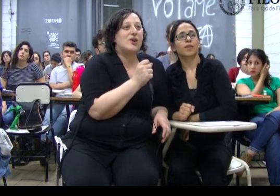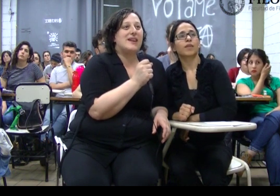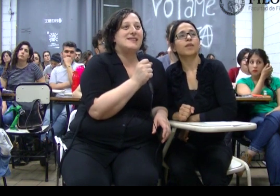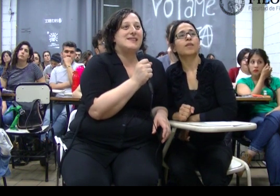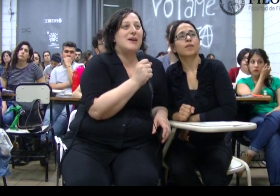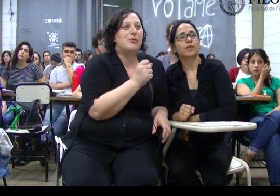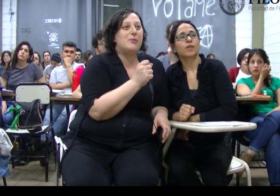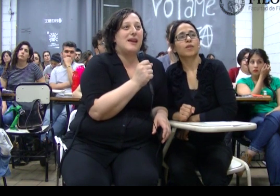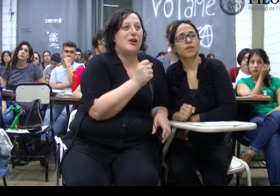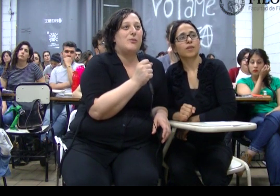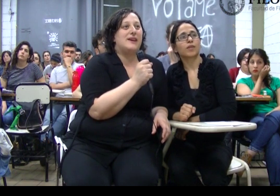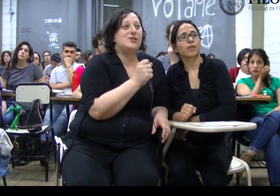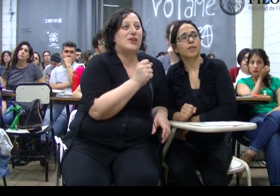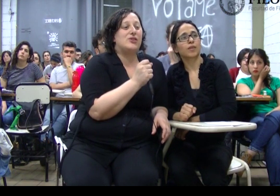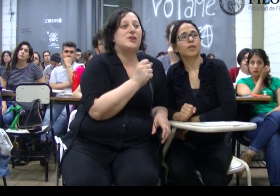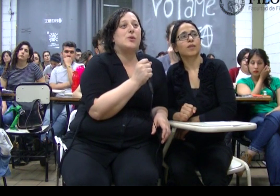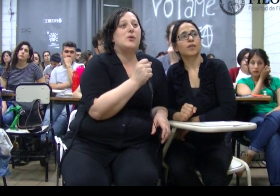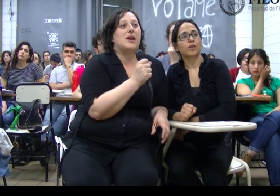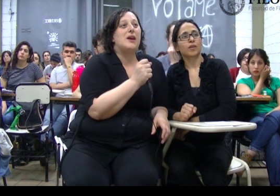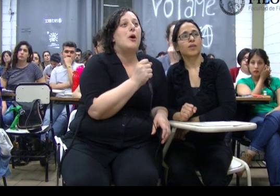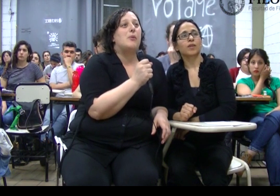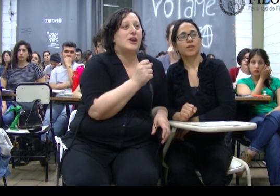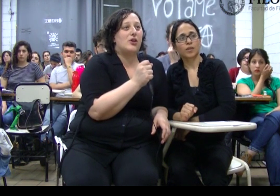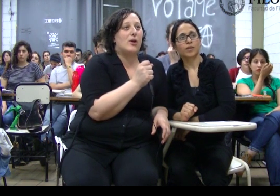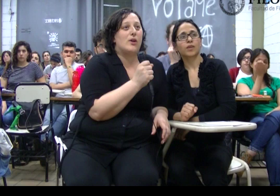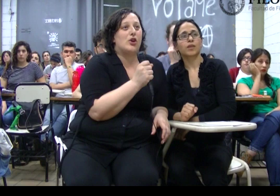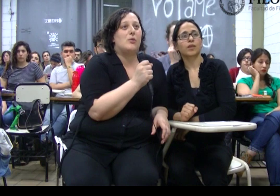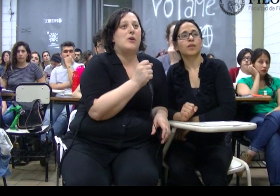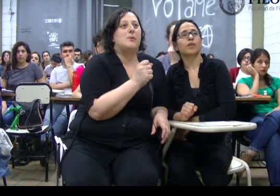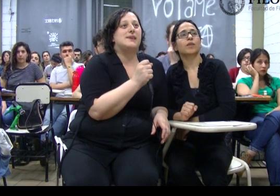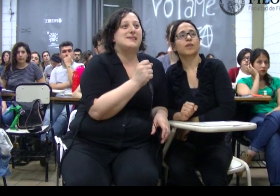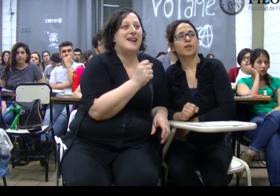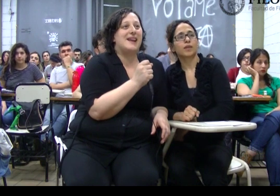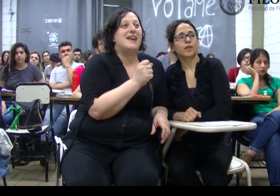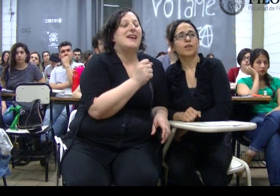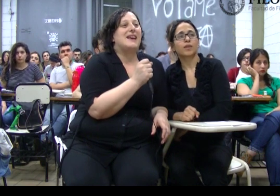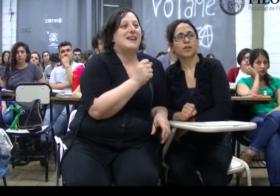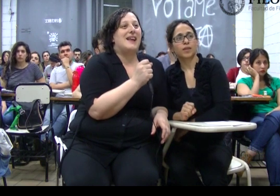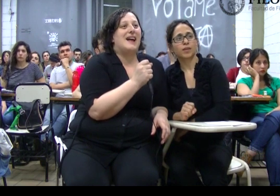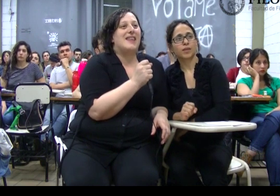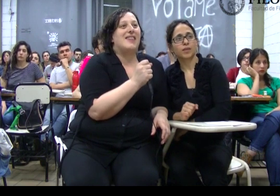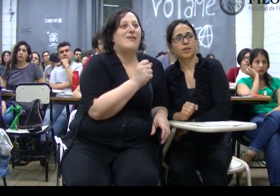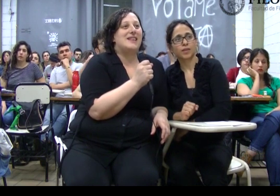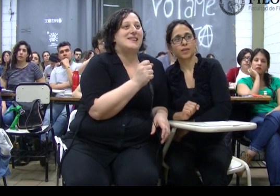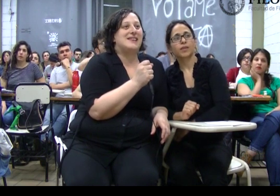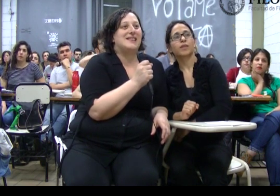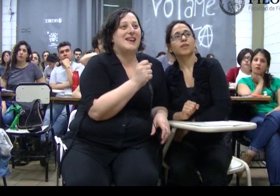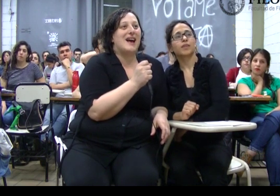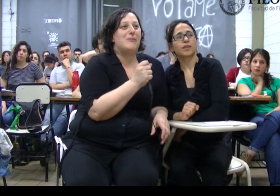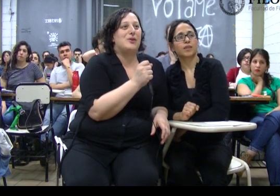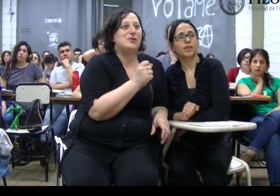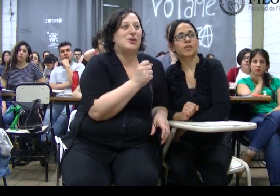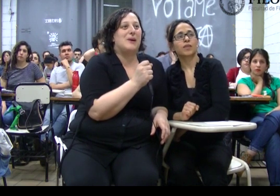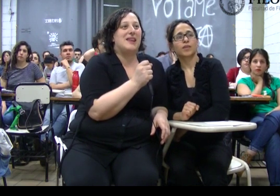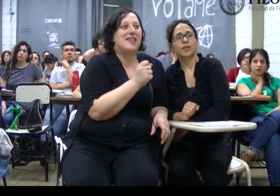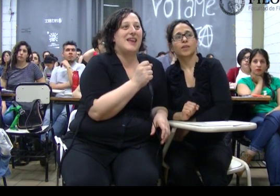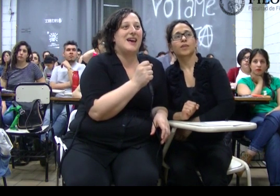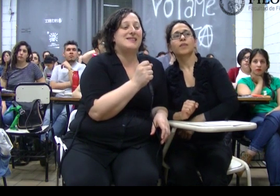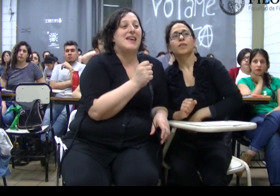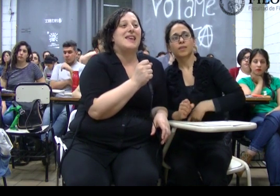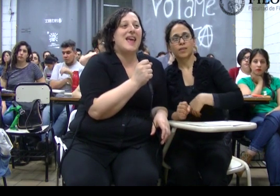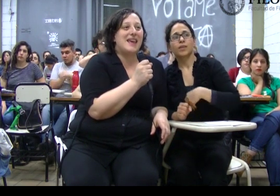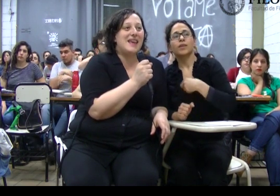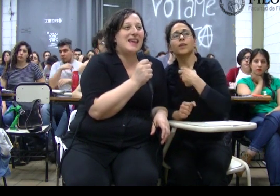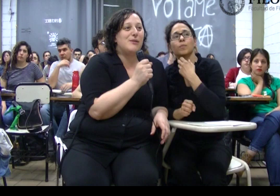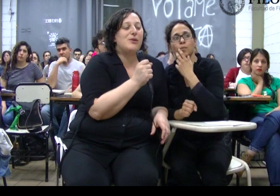comunidad sorda, necesidad propia de la comunidad sorda. Entonces tuvimos que ponernos de acuerdo en cómo lo íbamos a hacer, generar debates, intercambios, tomar